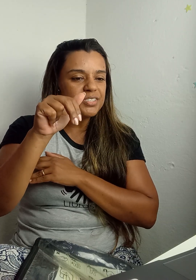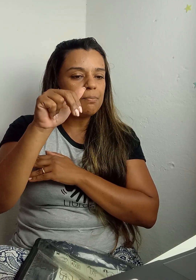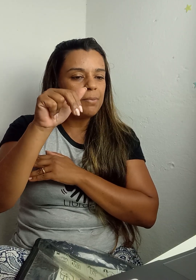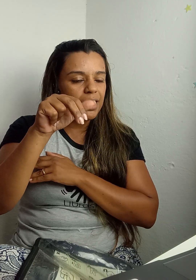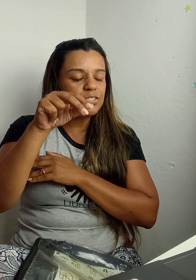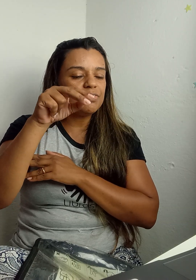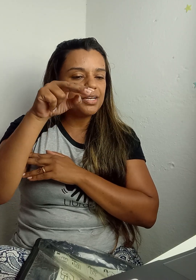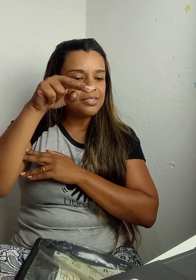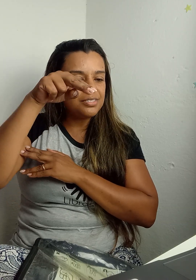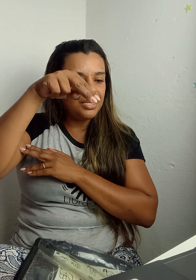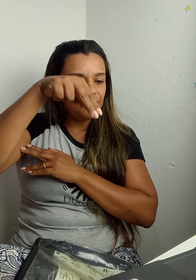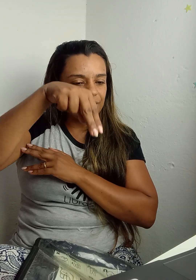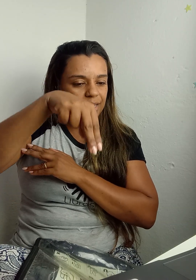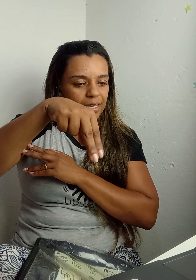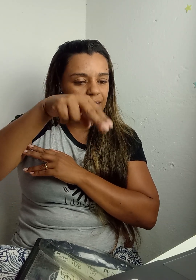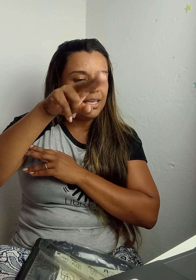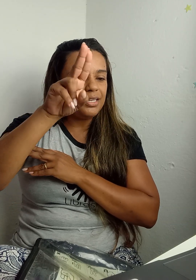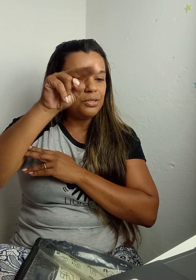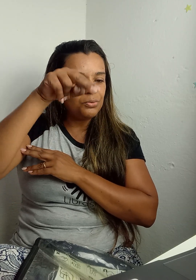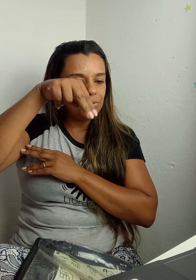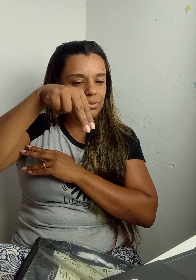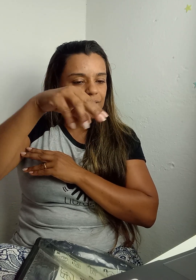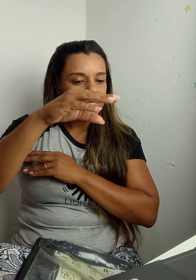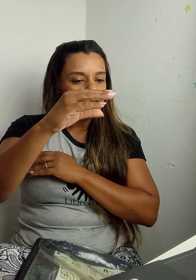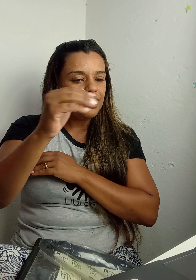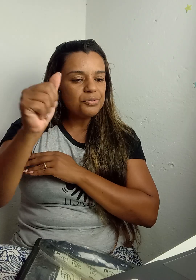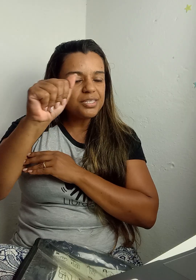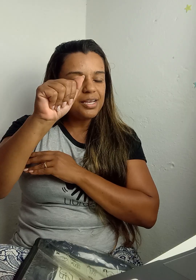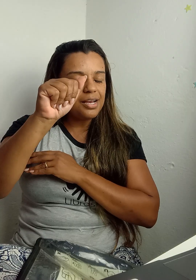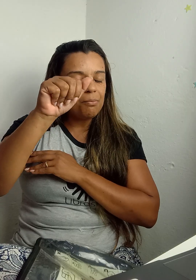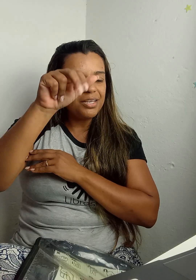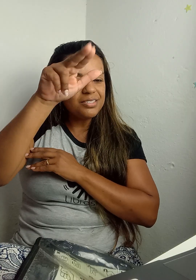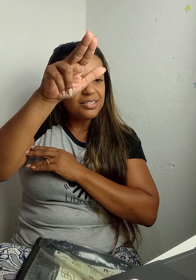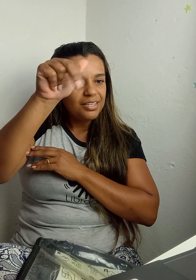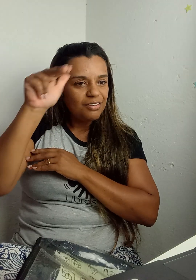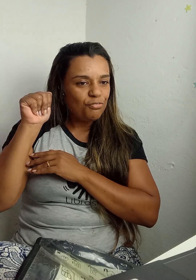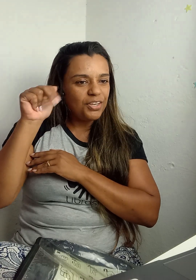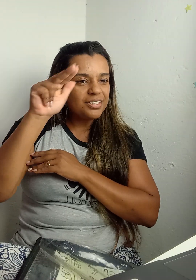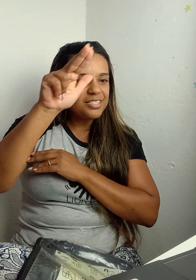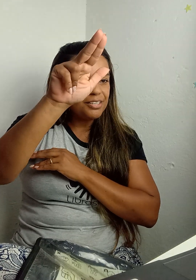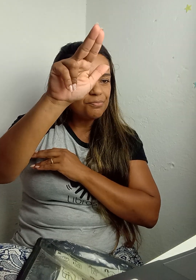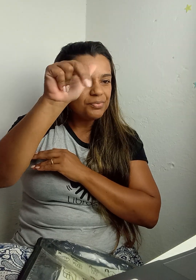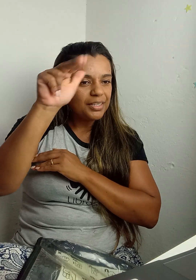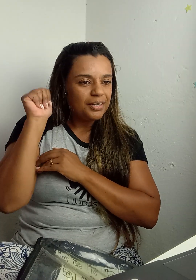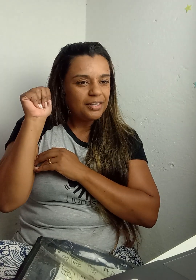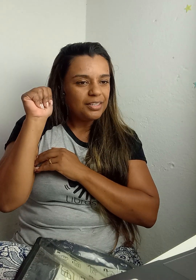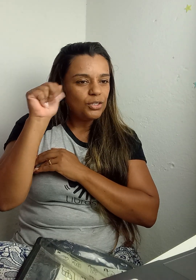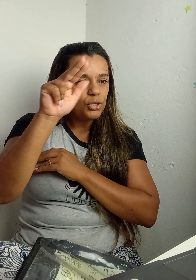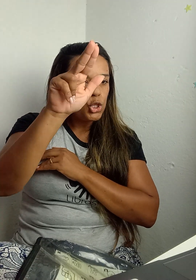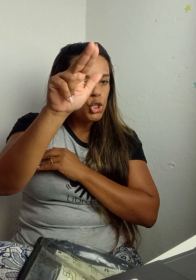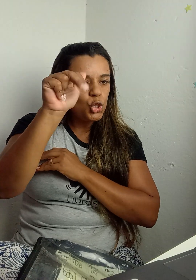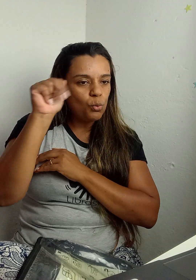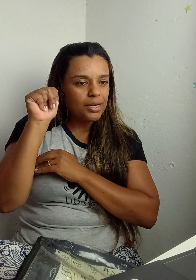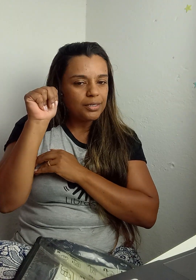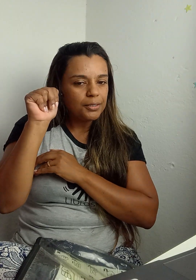fazer bem devagarzinho, é N-U, é o C-A, mas fica assim, nunca,